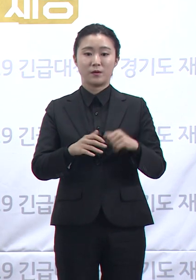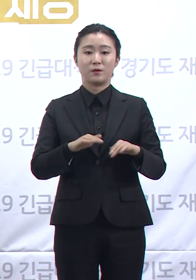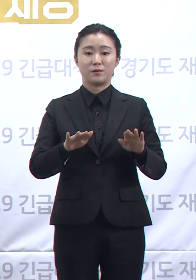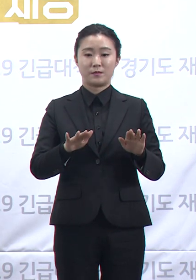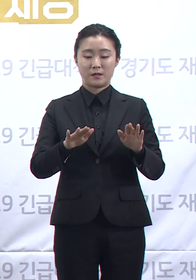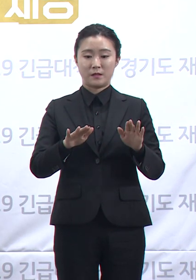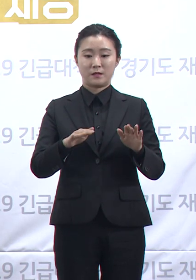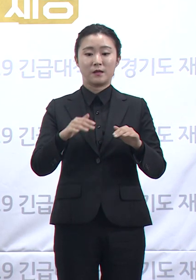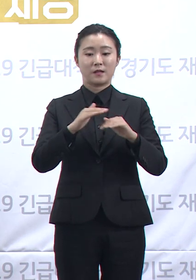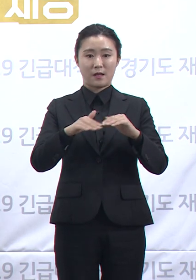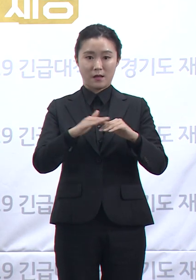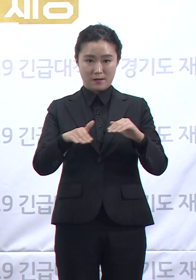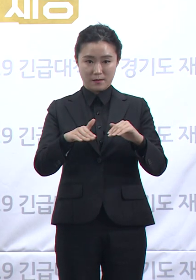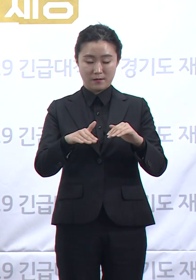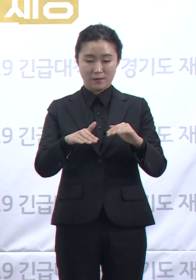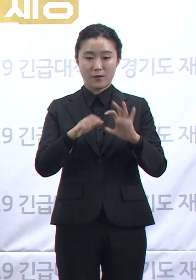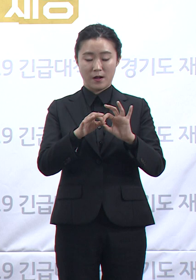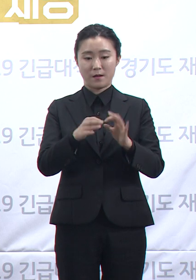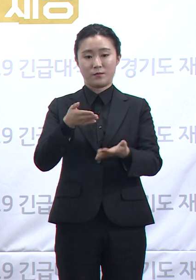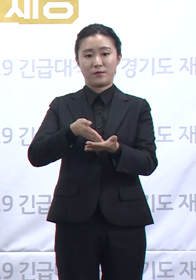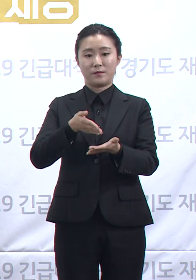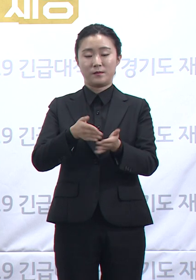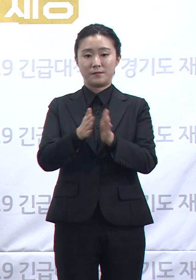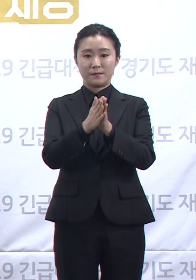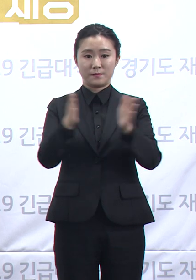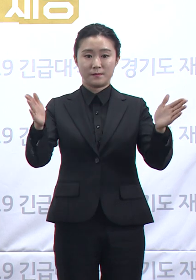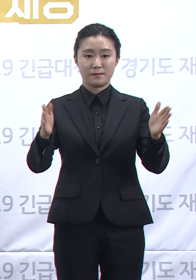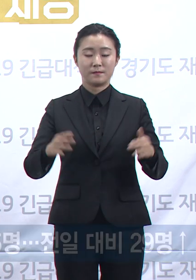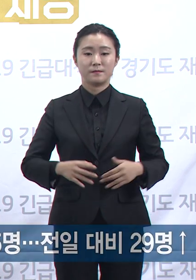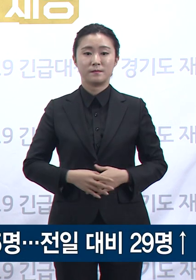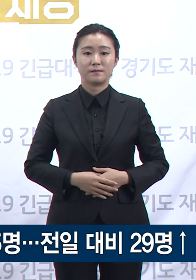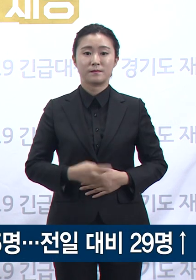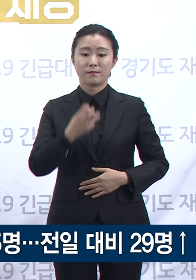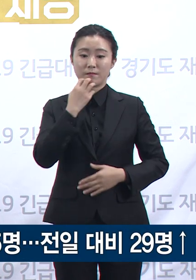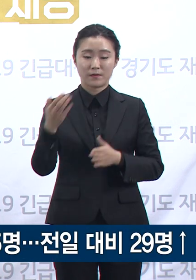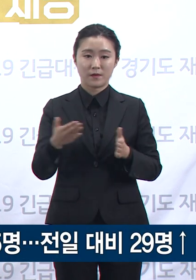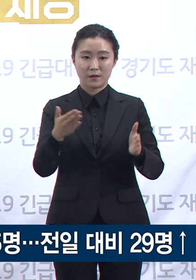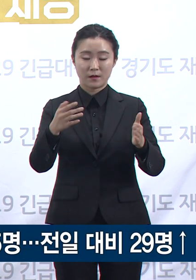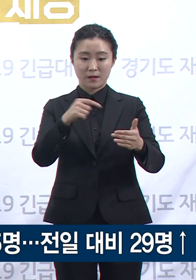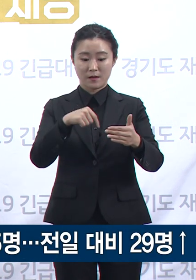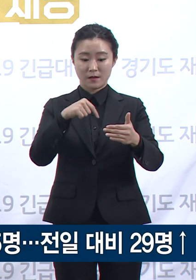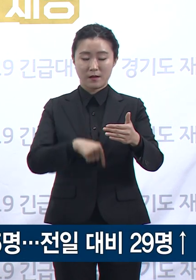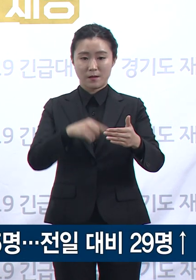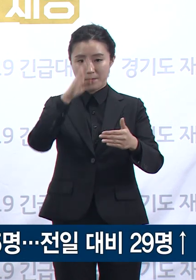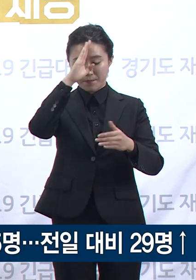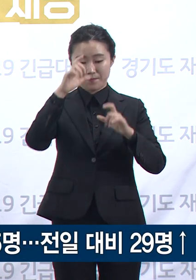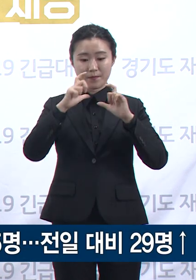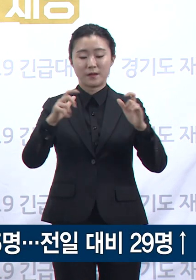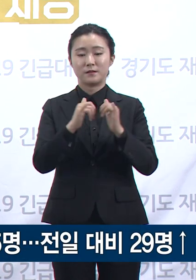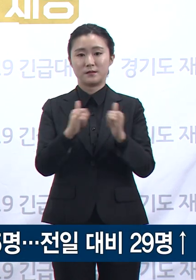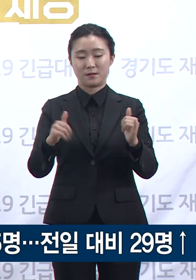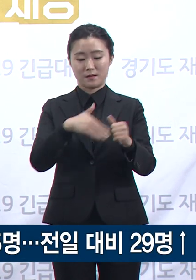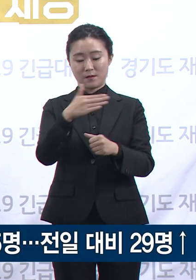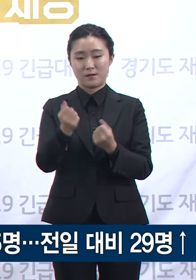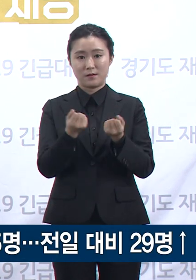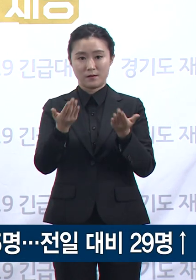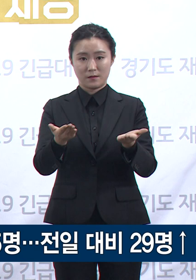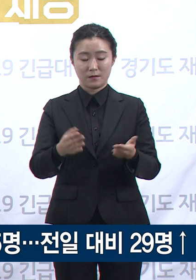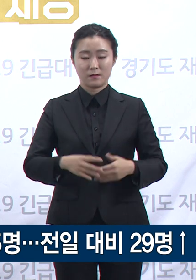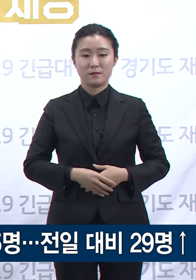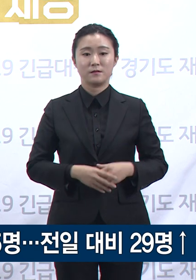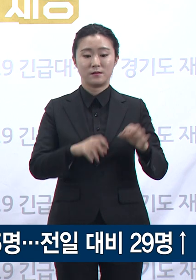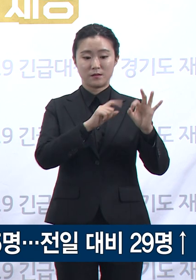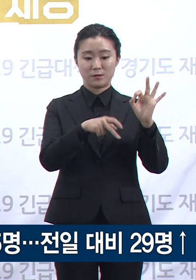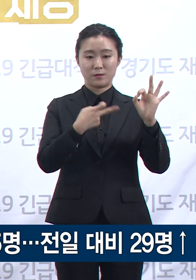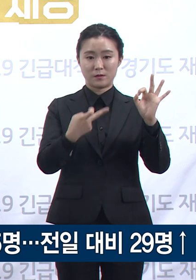관련 정례 기자회견을 시작하겠습니다. 경기도의 확진자 발생 현황입니다. 10월 12일 0시